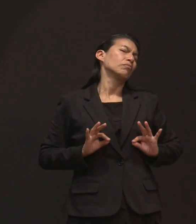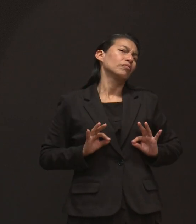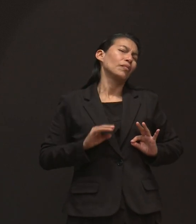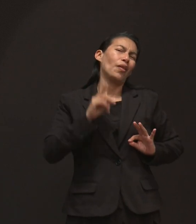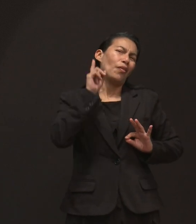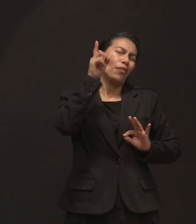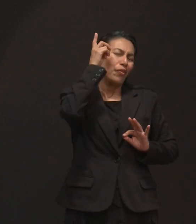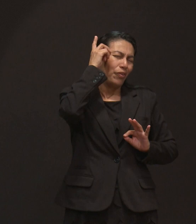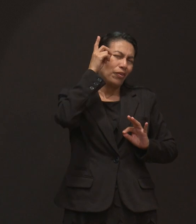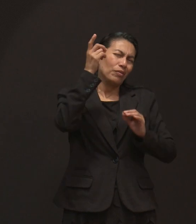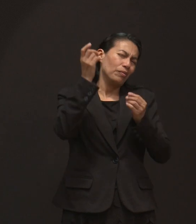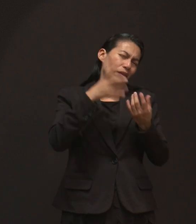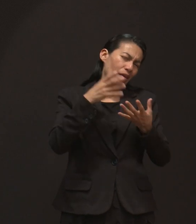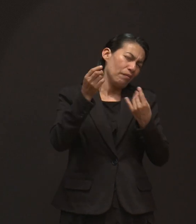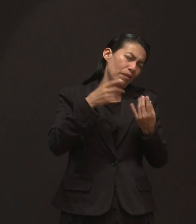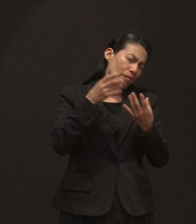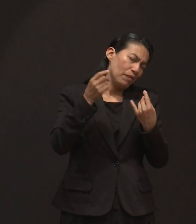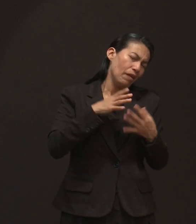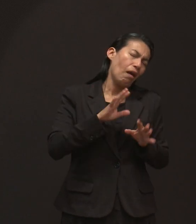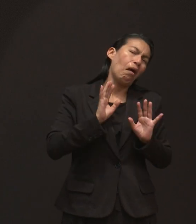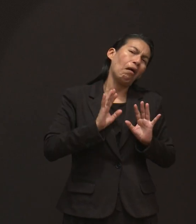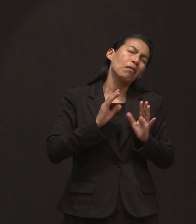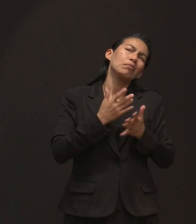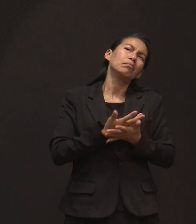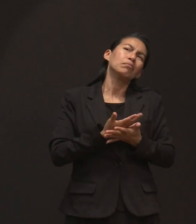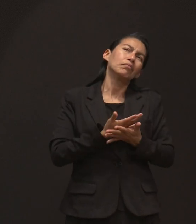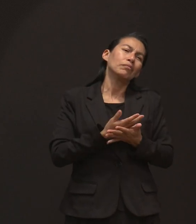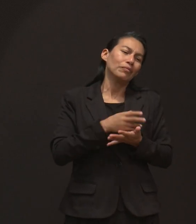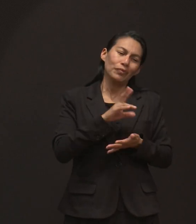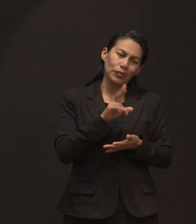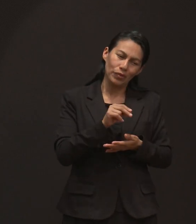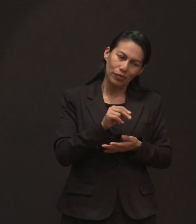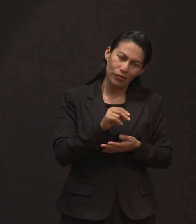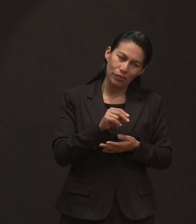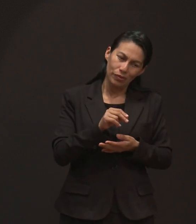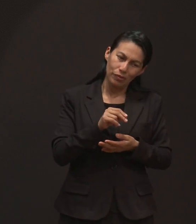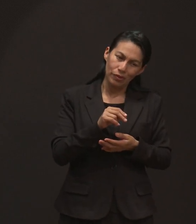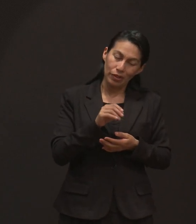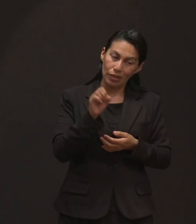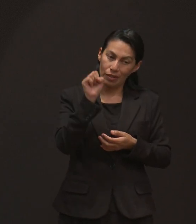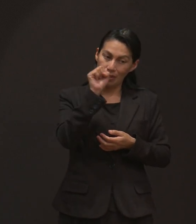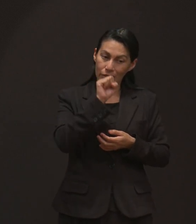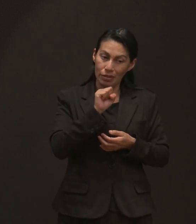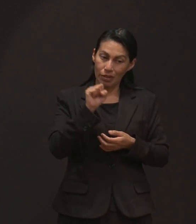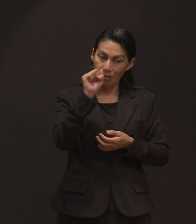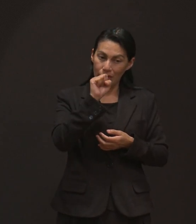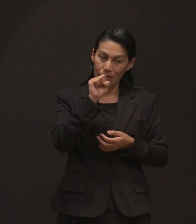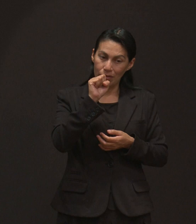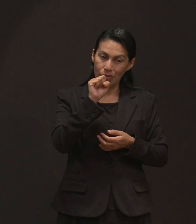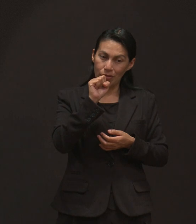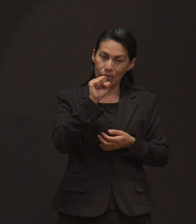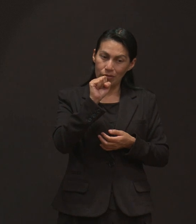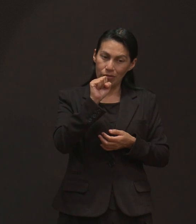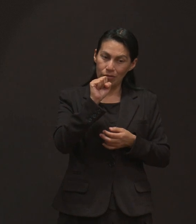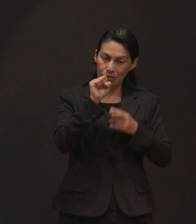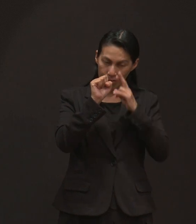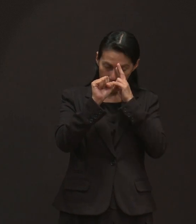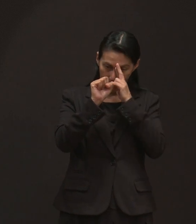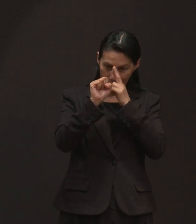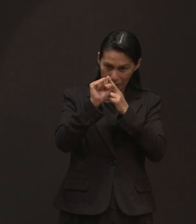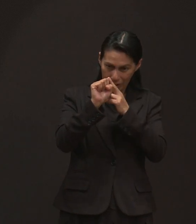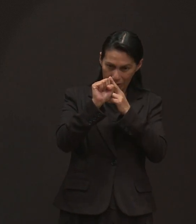Dios me va a suplir todo, sino es porque guardando el sábado perdió su trabajo. O